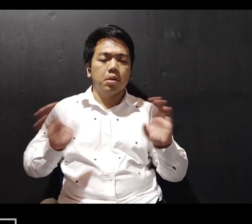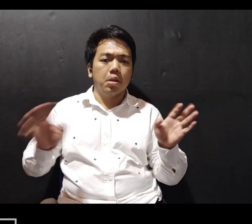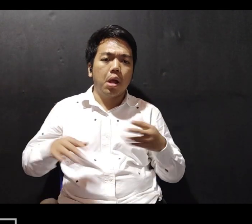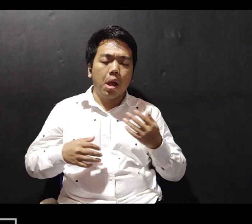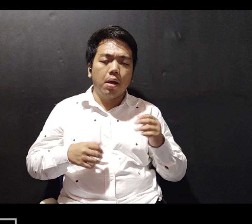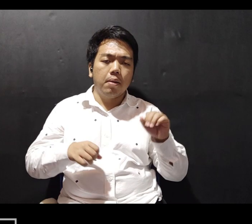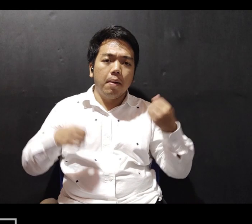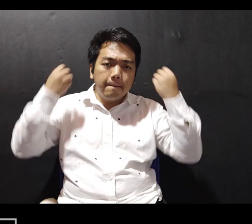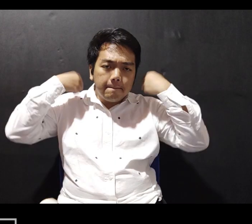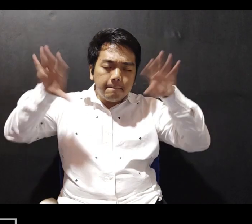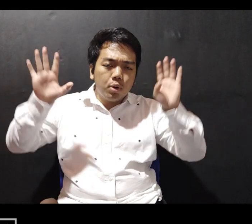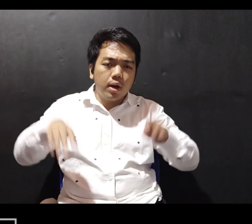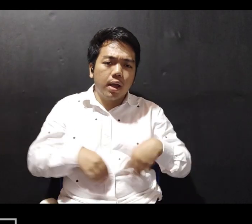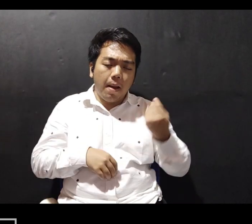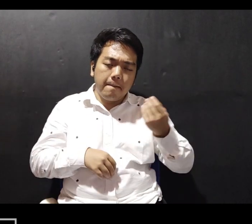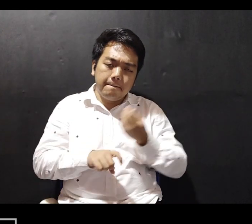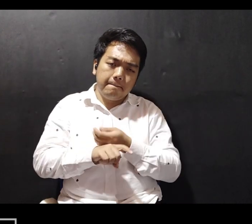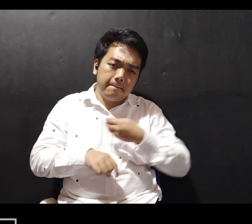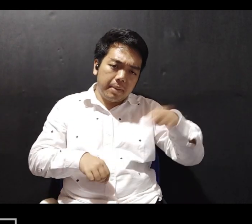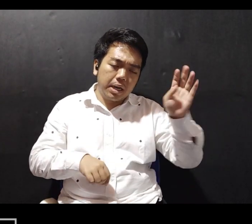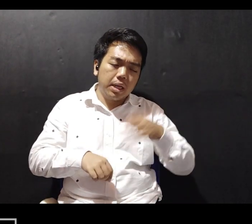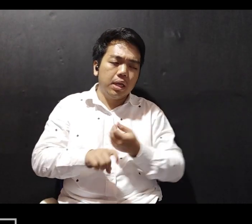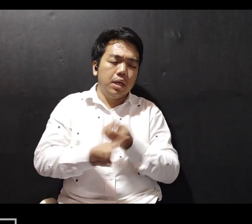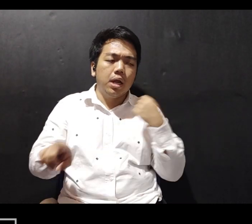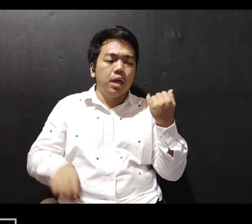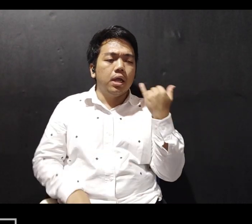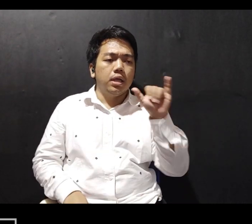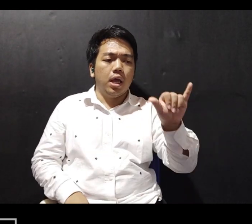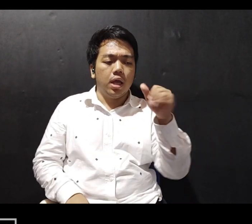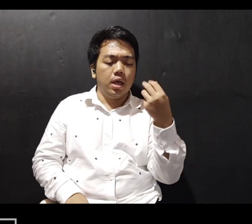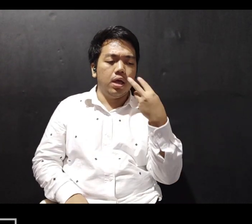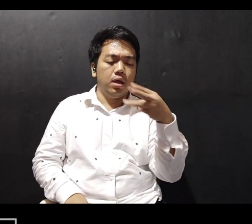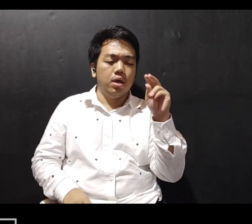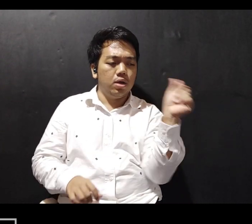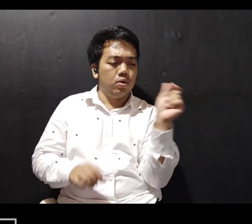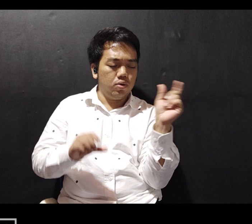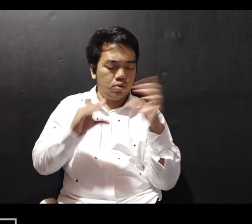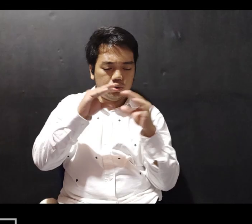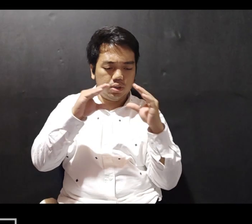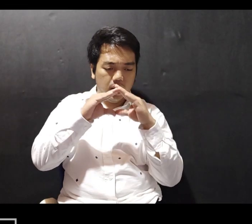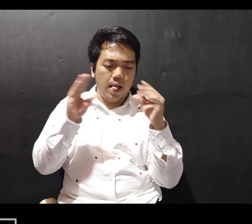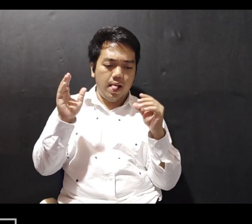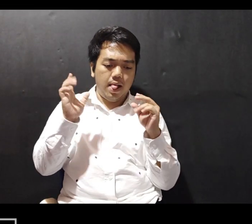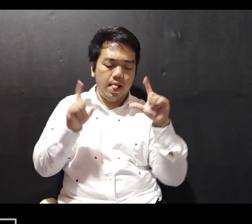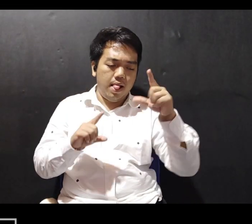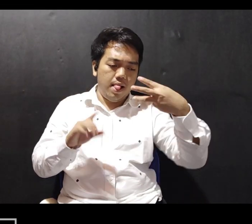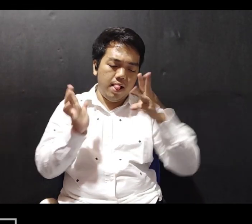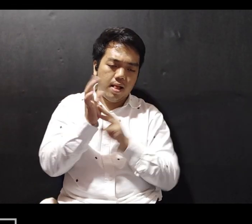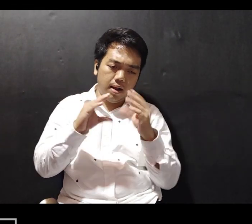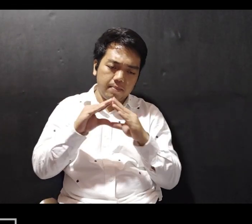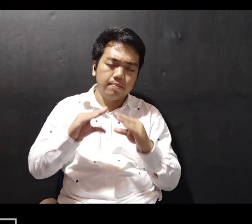di Yerusalem. Sama seperti mungkin saat ini kita sedang social distancing. Dan menyuruh mereka tinggal di